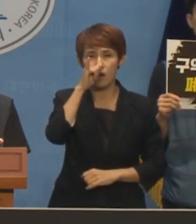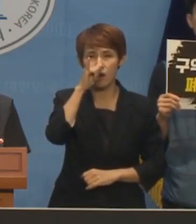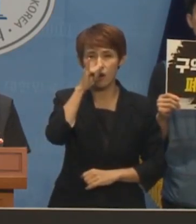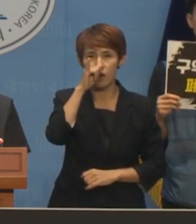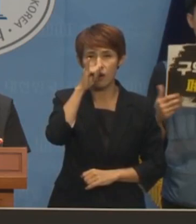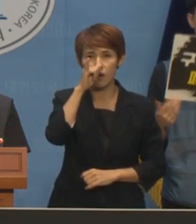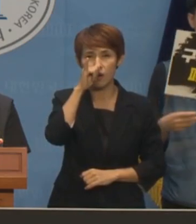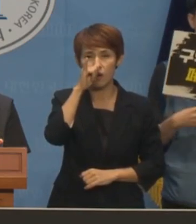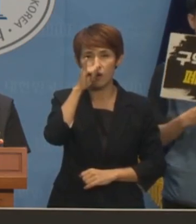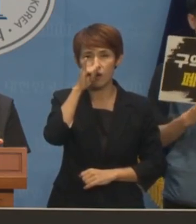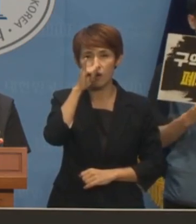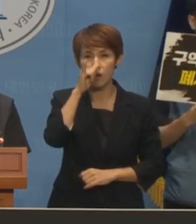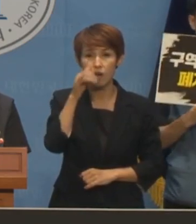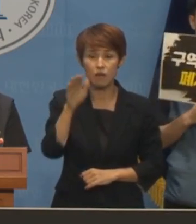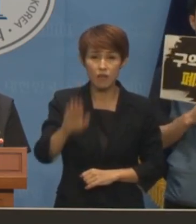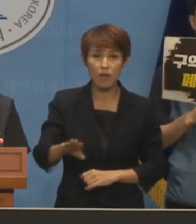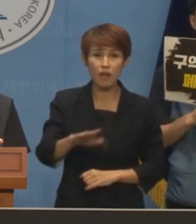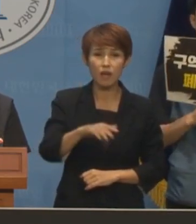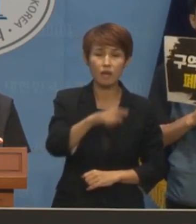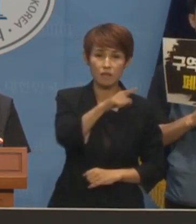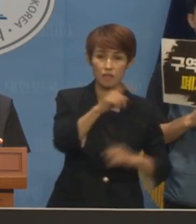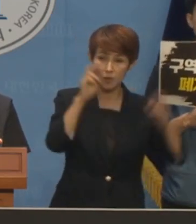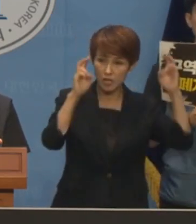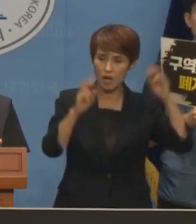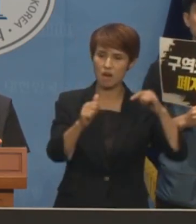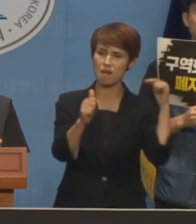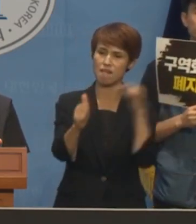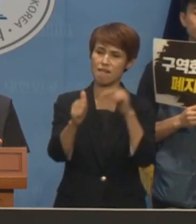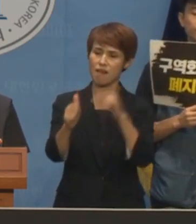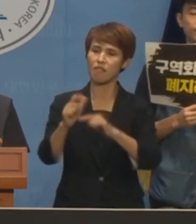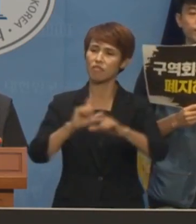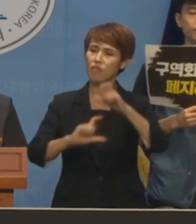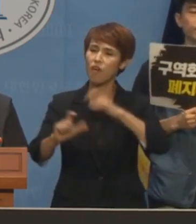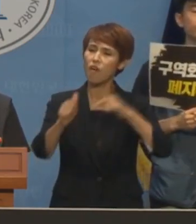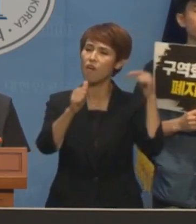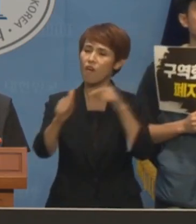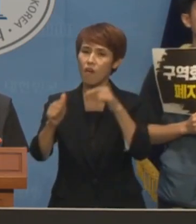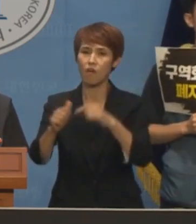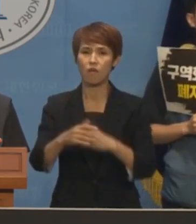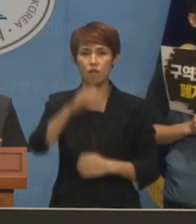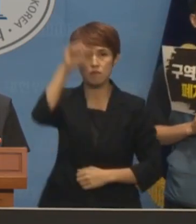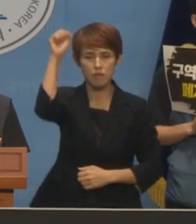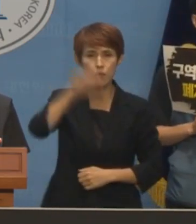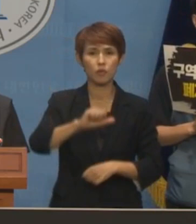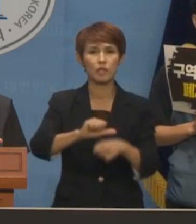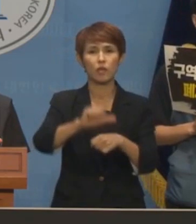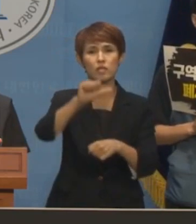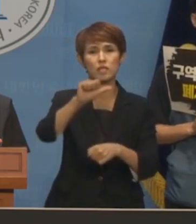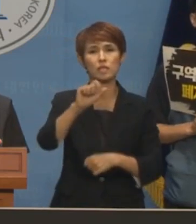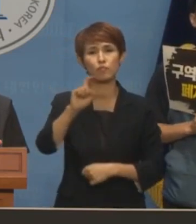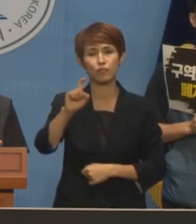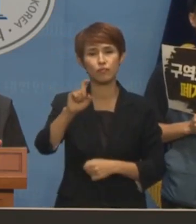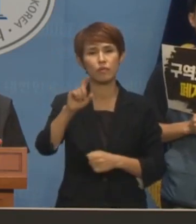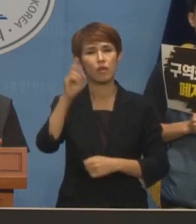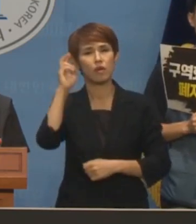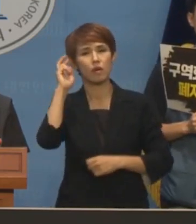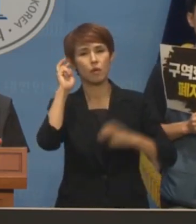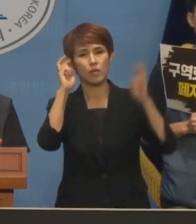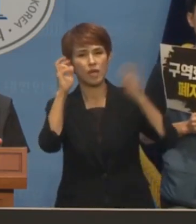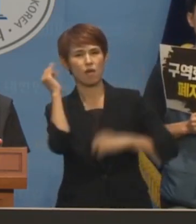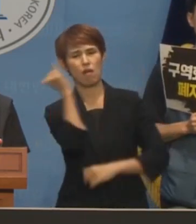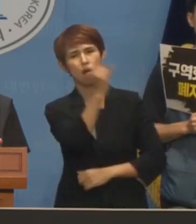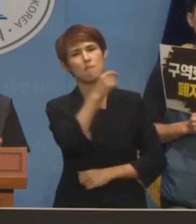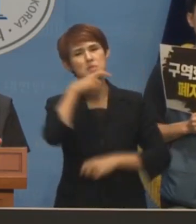고정기님께 쿠팡은 알려달라고 합니다 새벽 5시 10분께 회사로 연락해